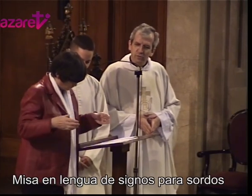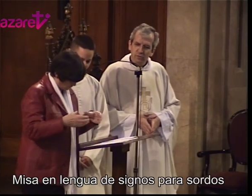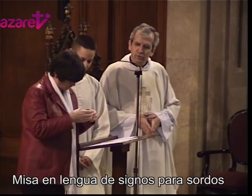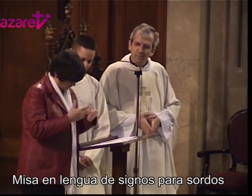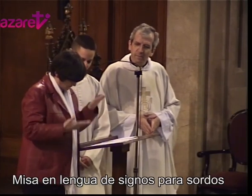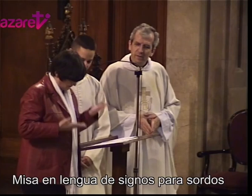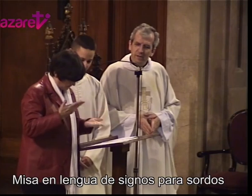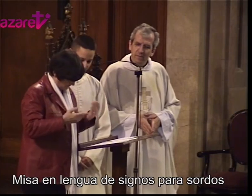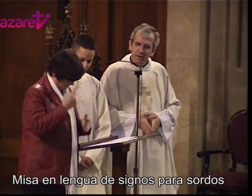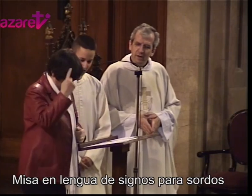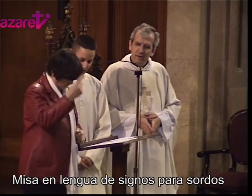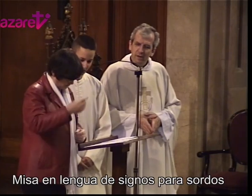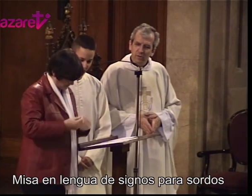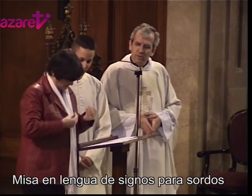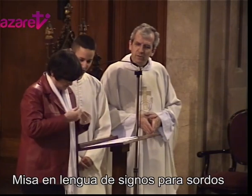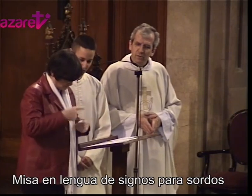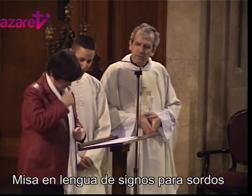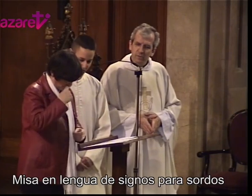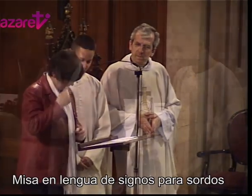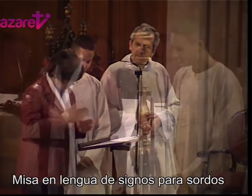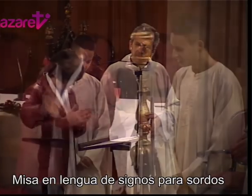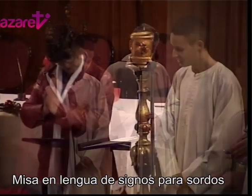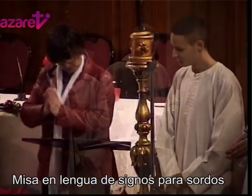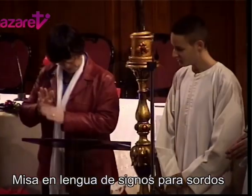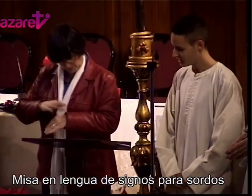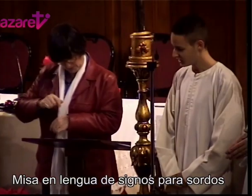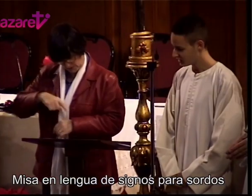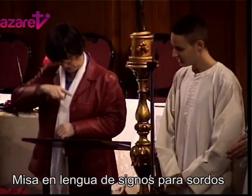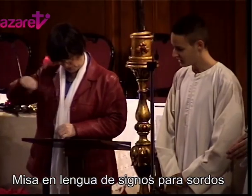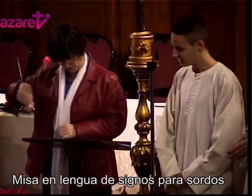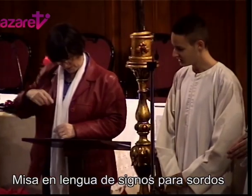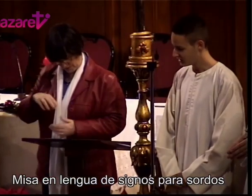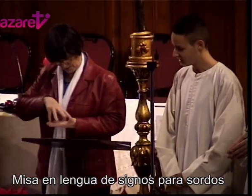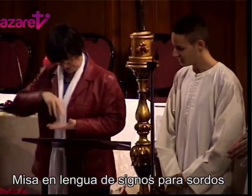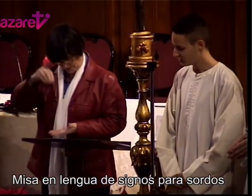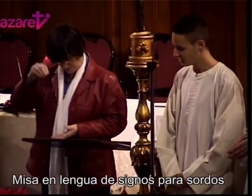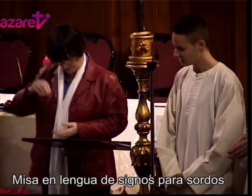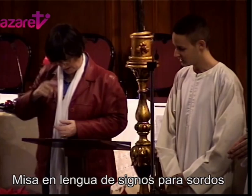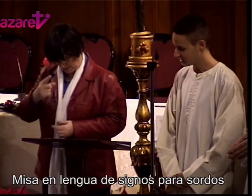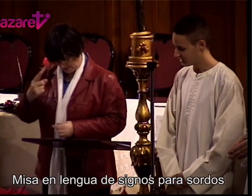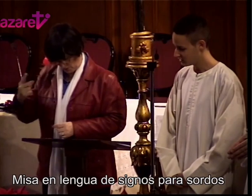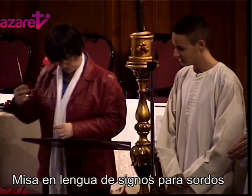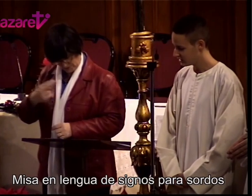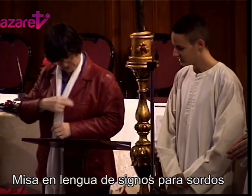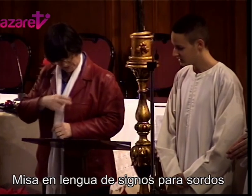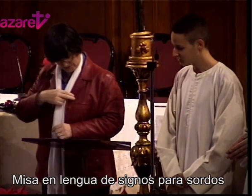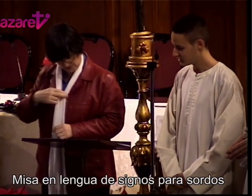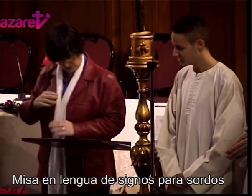nos reunimos para celebrar al Dios hecho hombre. Oremos para que toda la Iglesia y cada uno de los cristianos seamos siempre